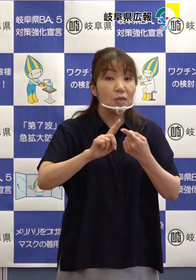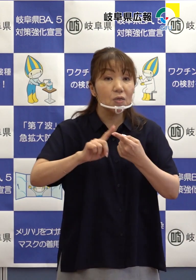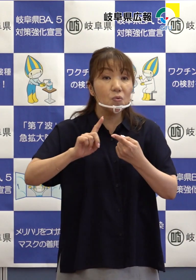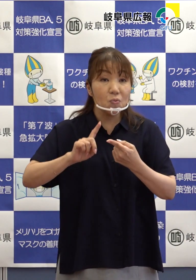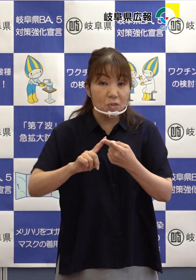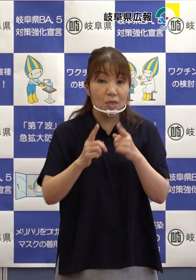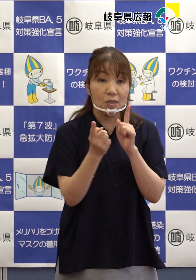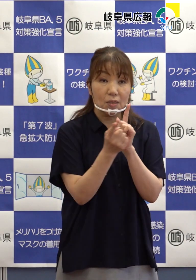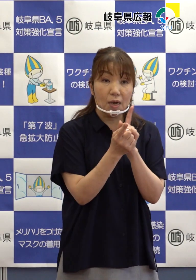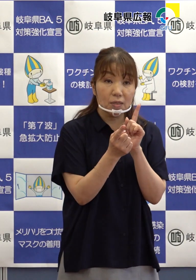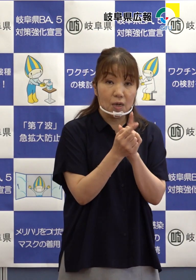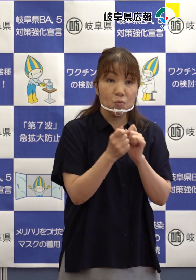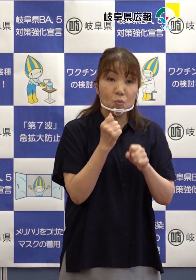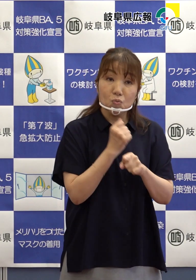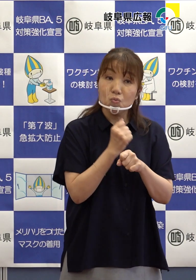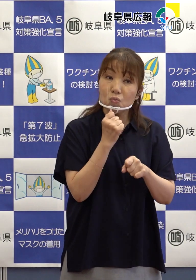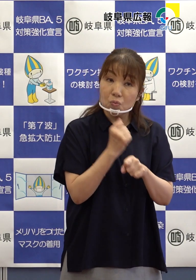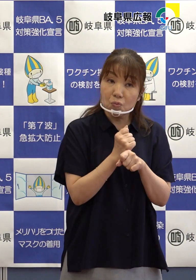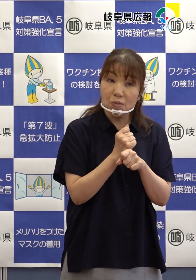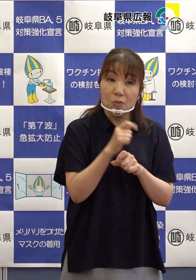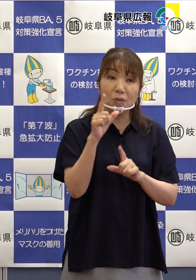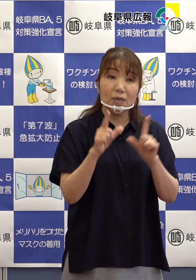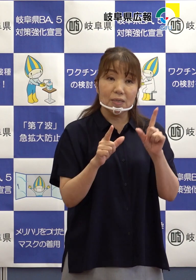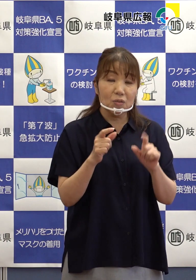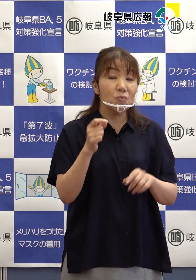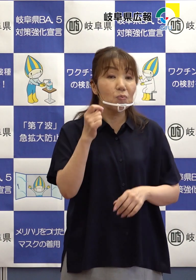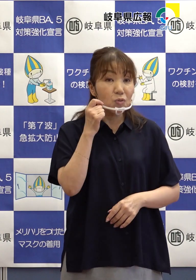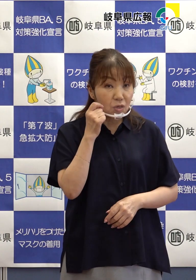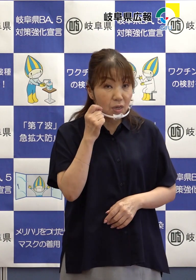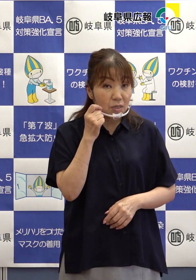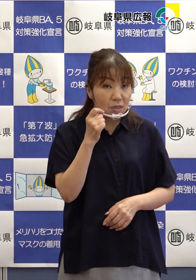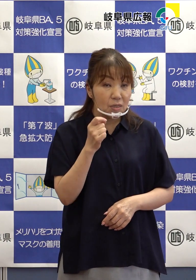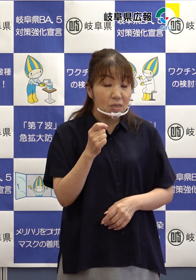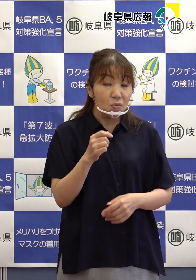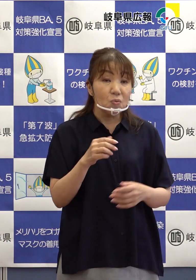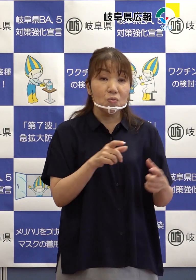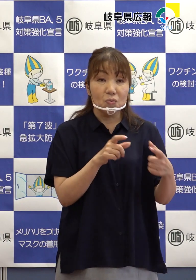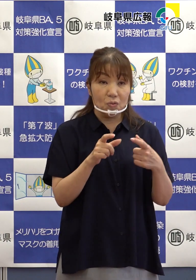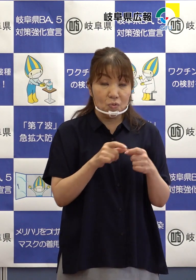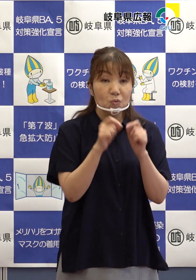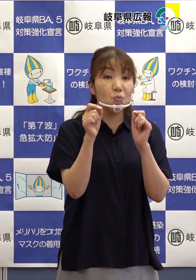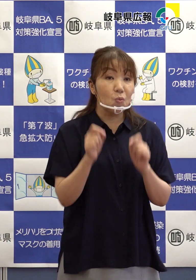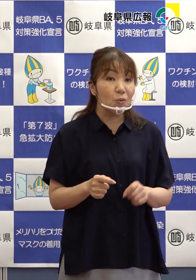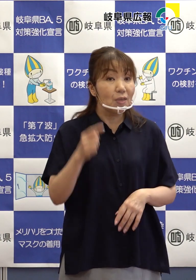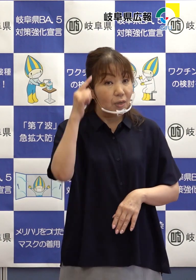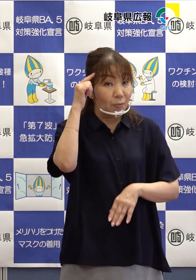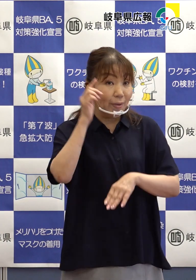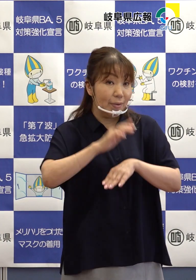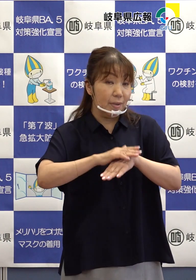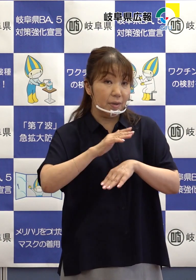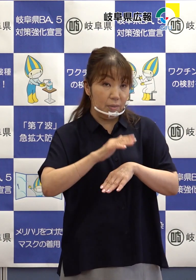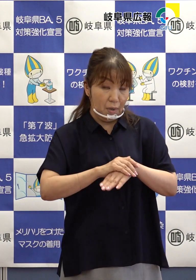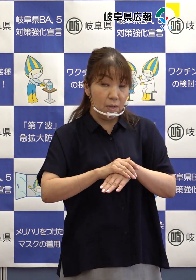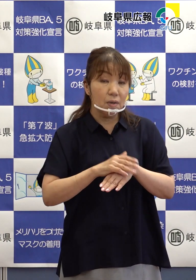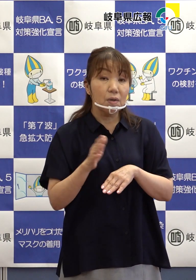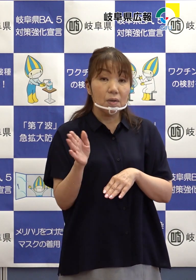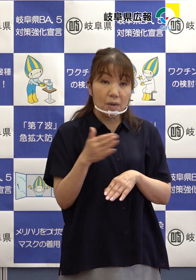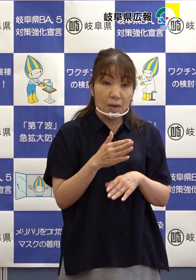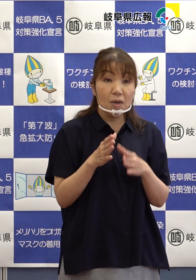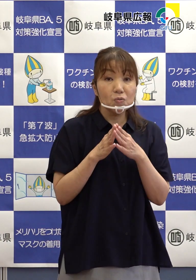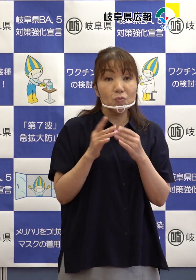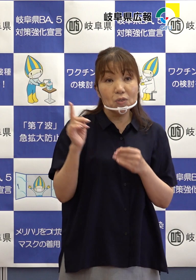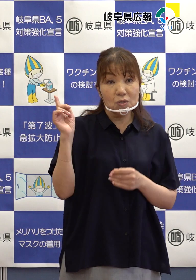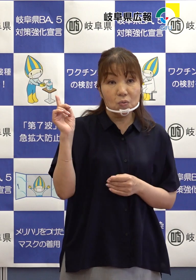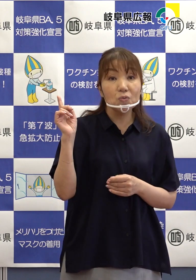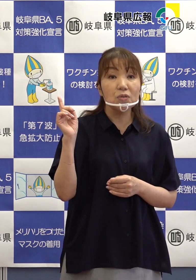つくっていくという形にはなかなかなりにくいというかですねというまあ問題意識からですねあのプリントして